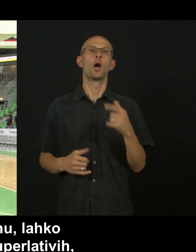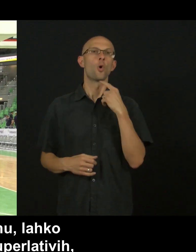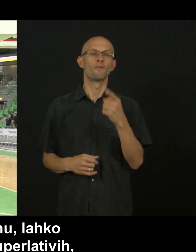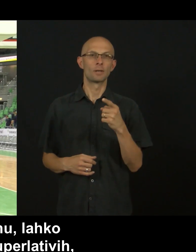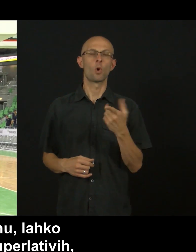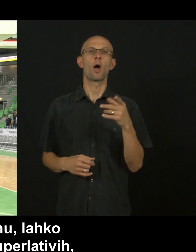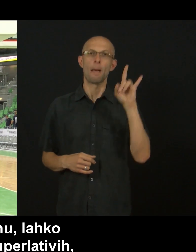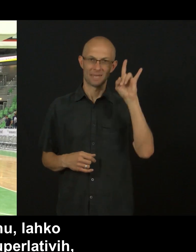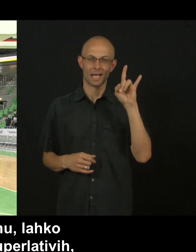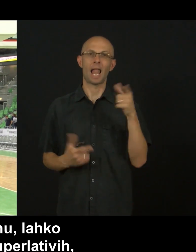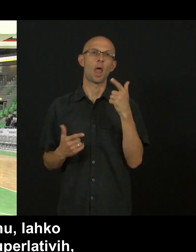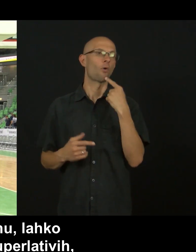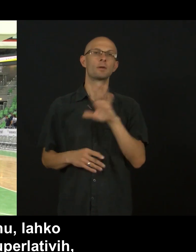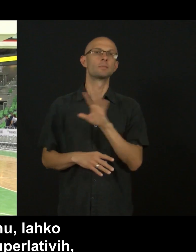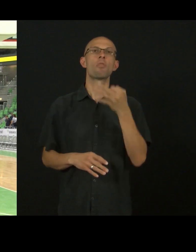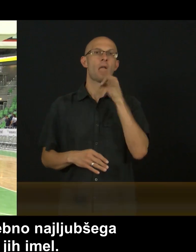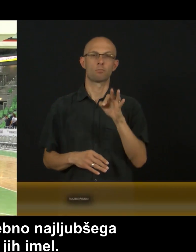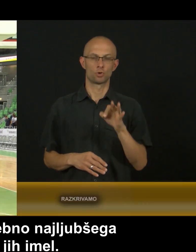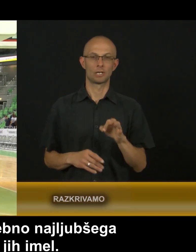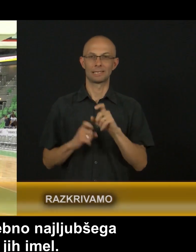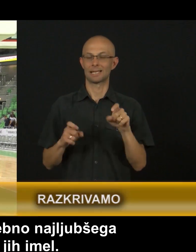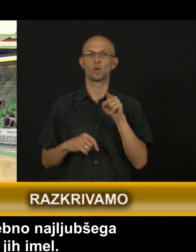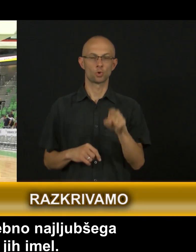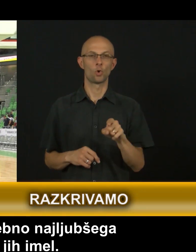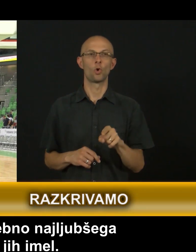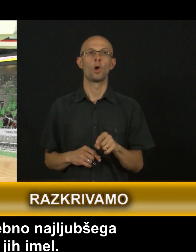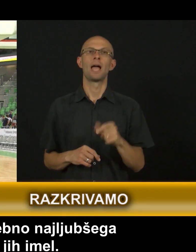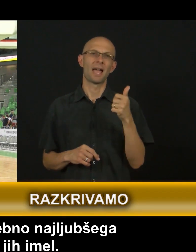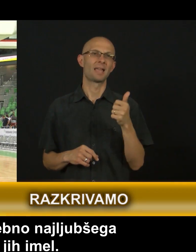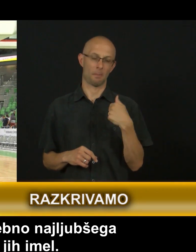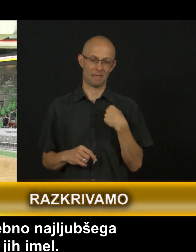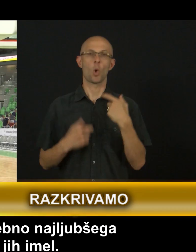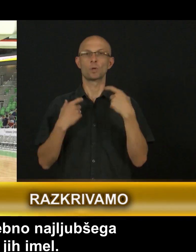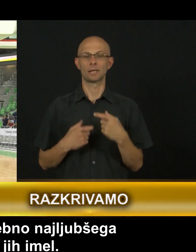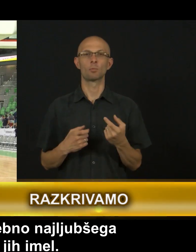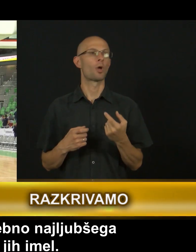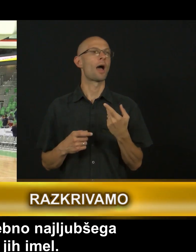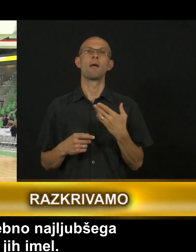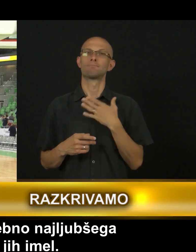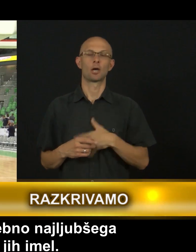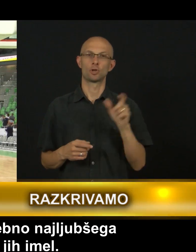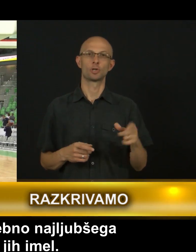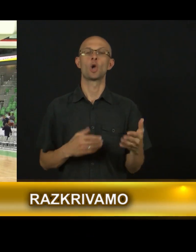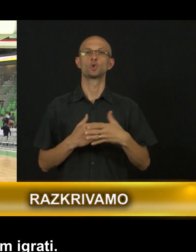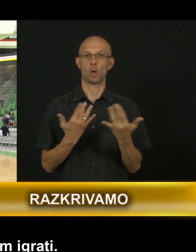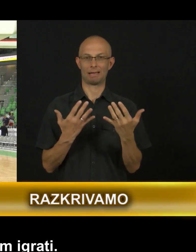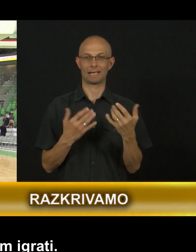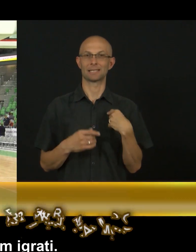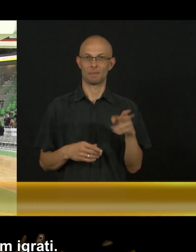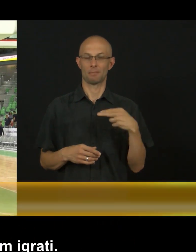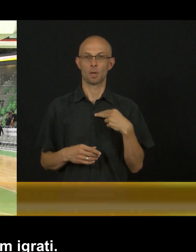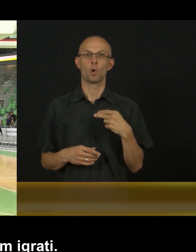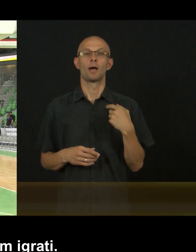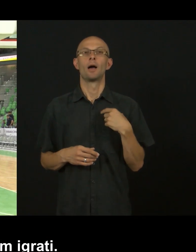Ko govorimo o Mihi, lahko govorimo samo o superlativah, zato ker gre za enega meni osebno najljubšega soigralca, ki sem imel